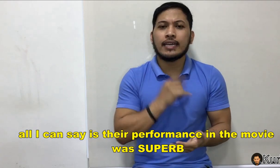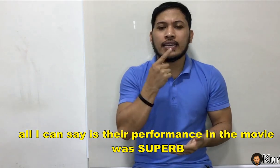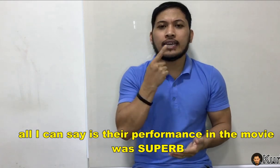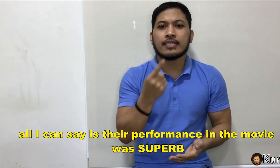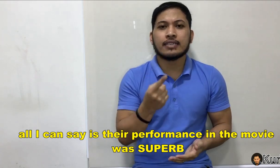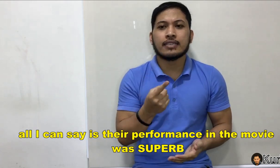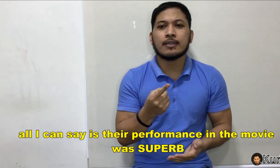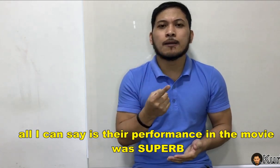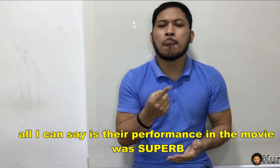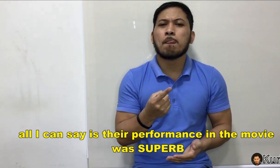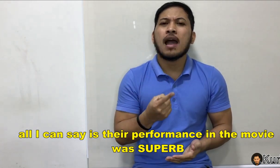say is